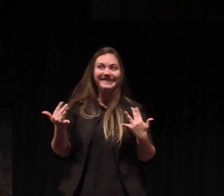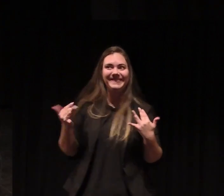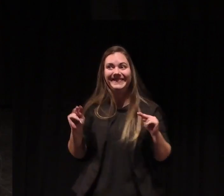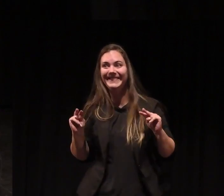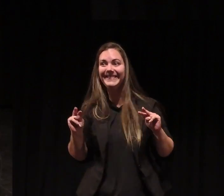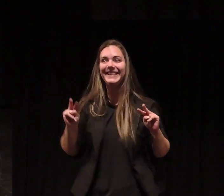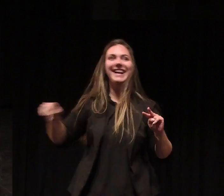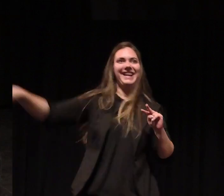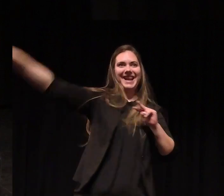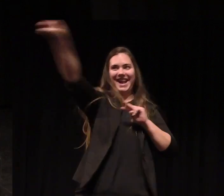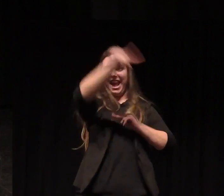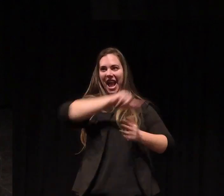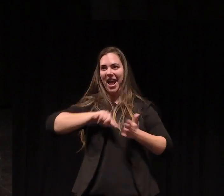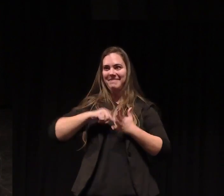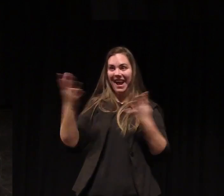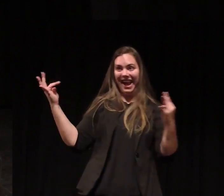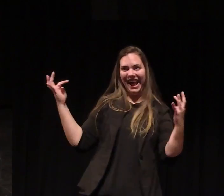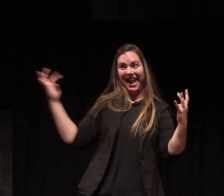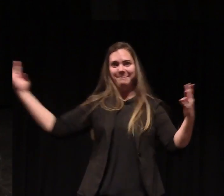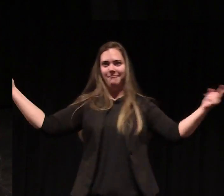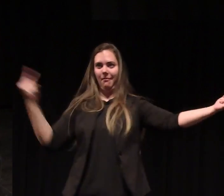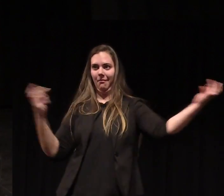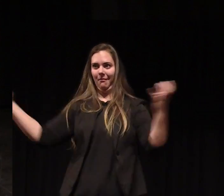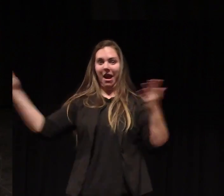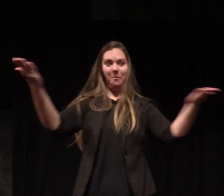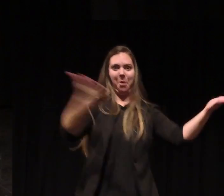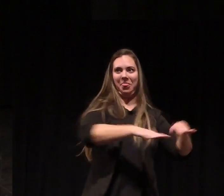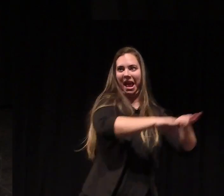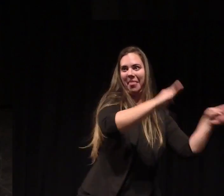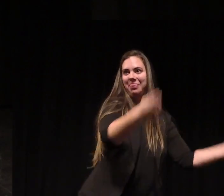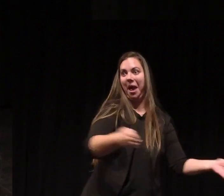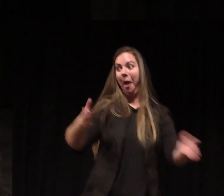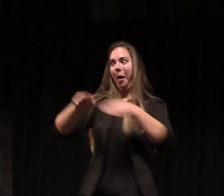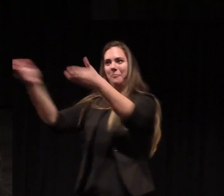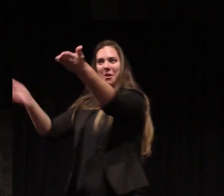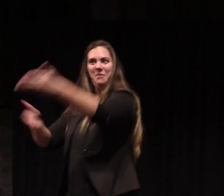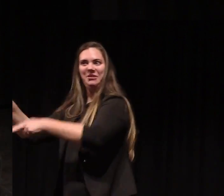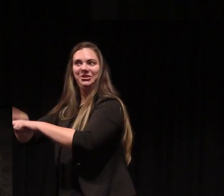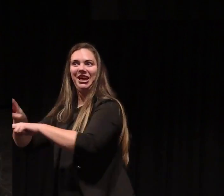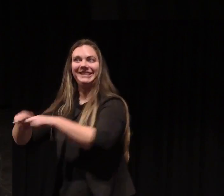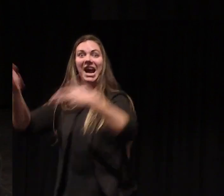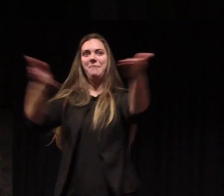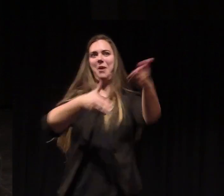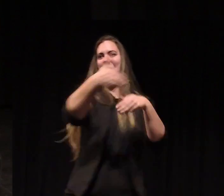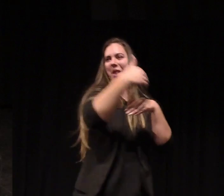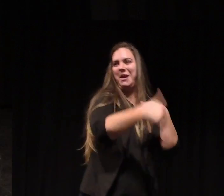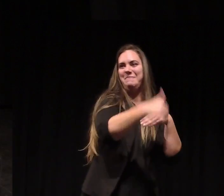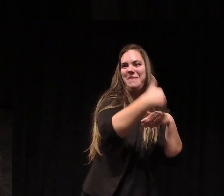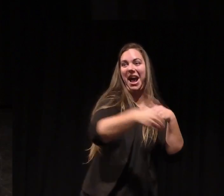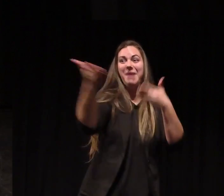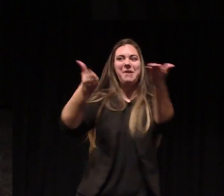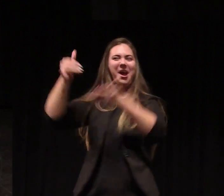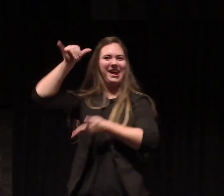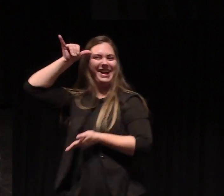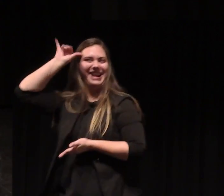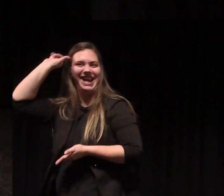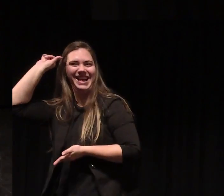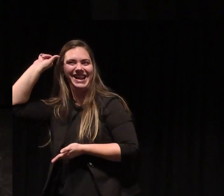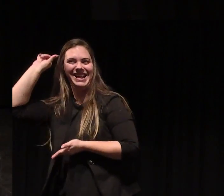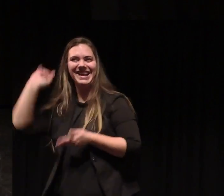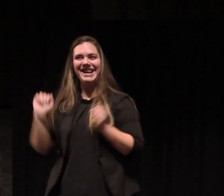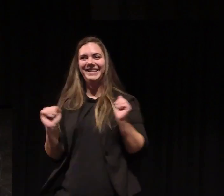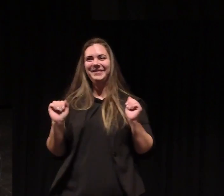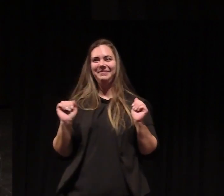des tables et des chaises et du pain et du lait à boire. Et puis ils ont commencé à